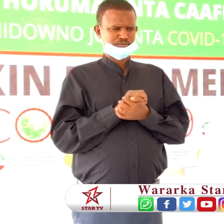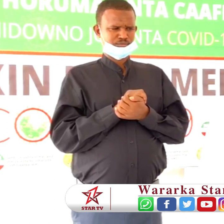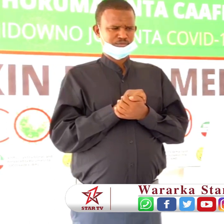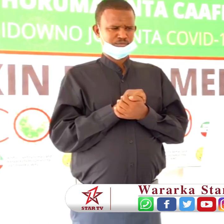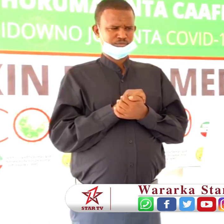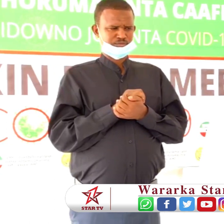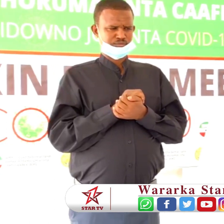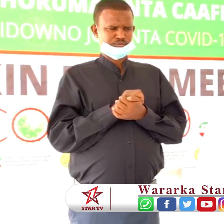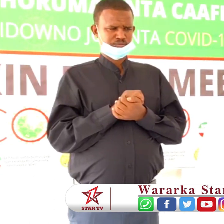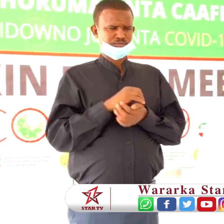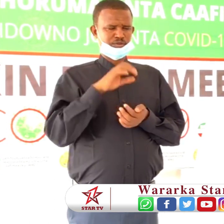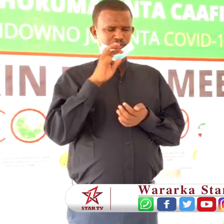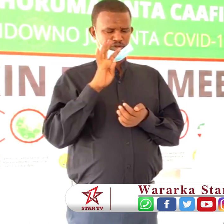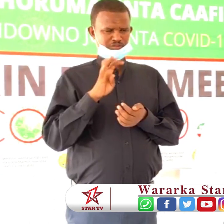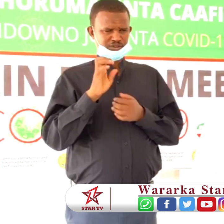Muxuu